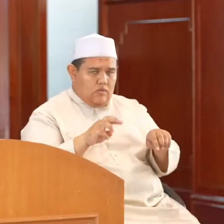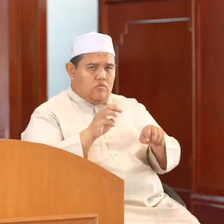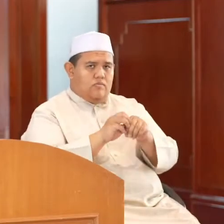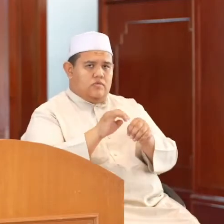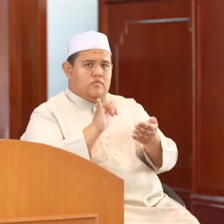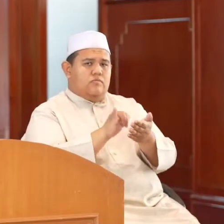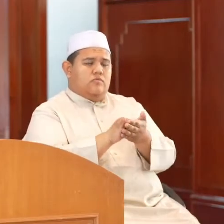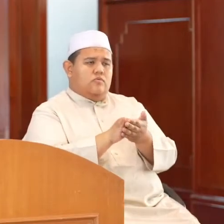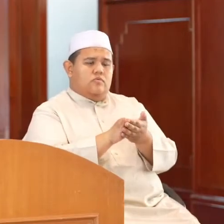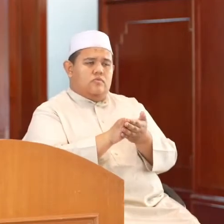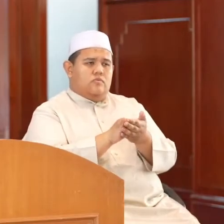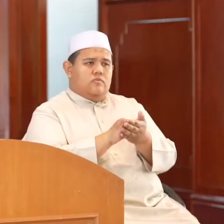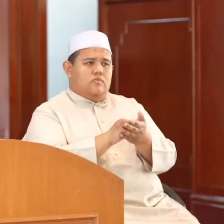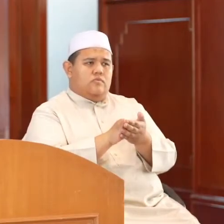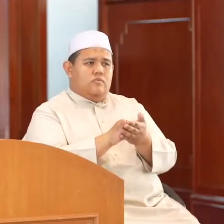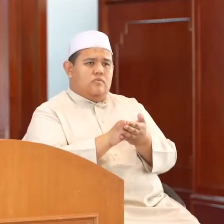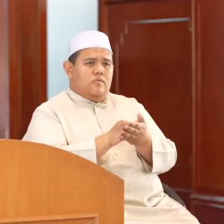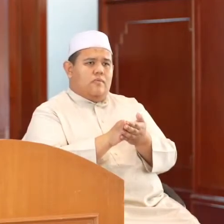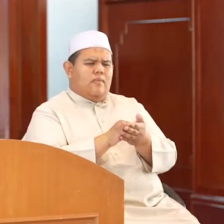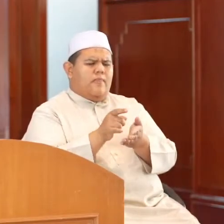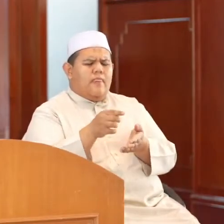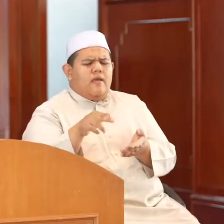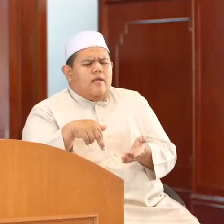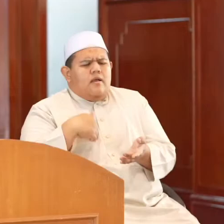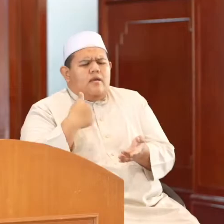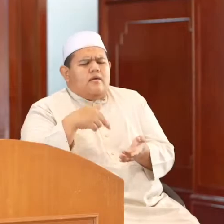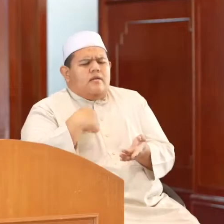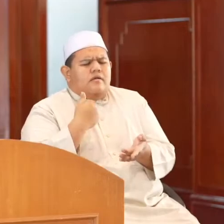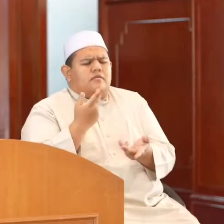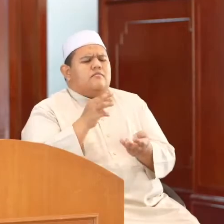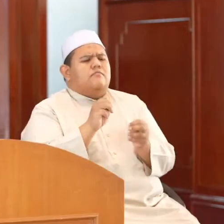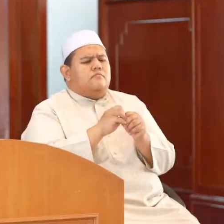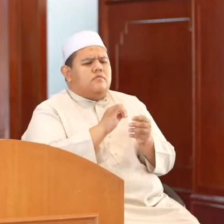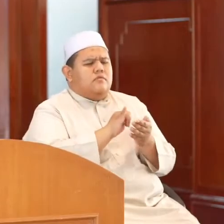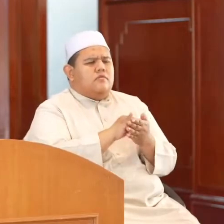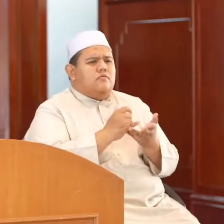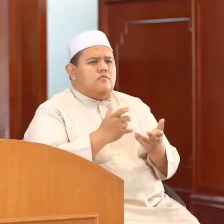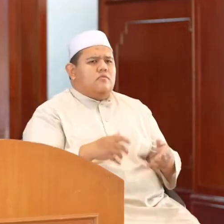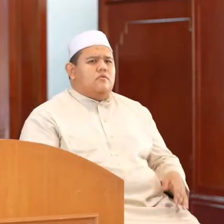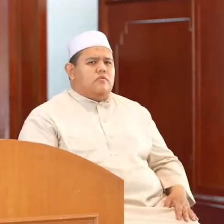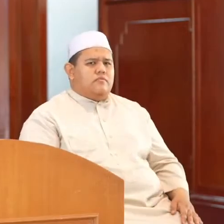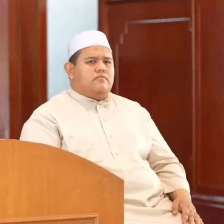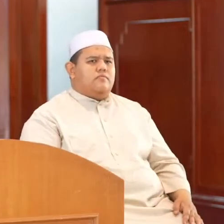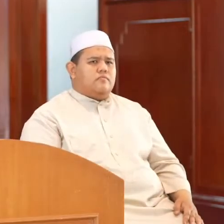keadaan, dia akan rasa keadaannya.